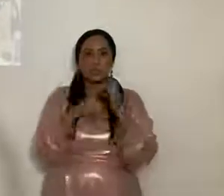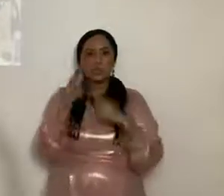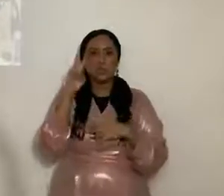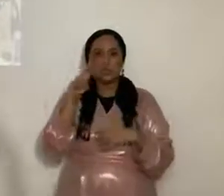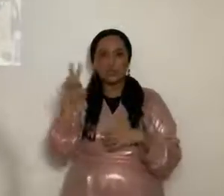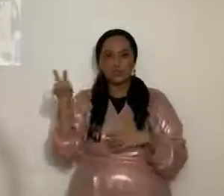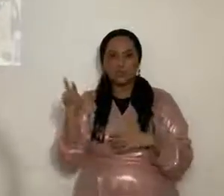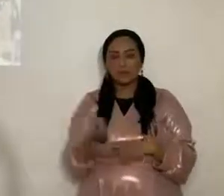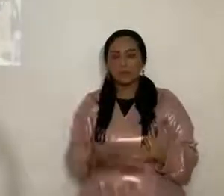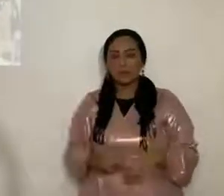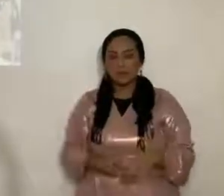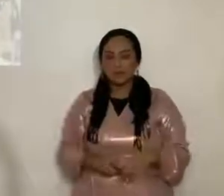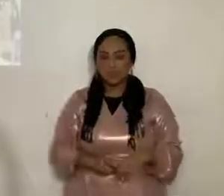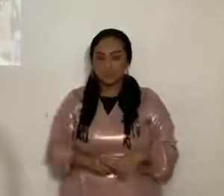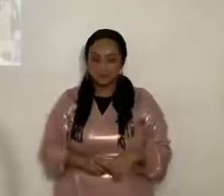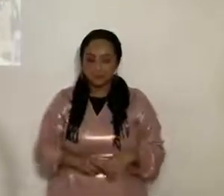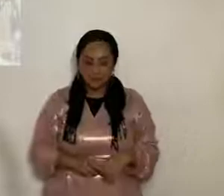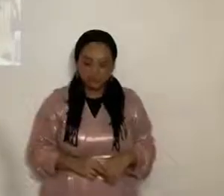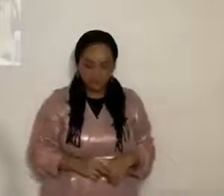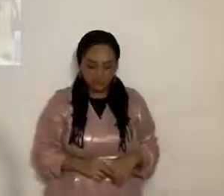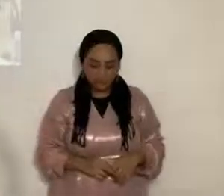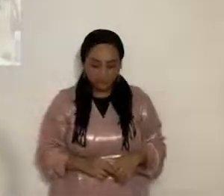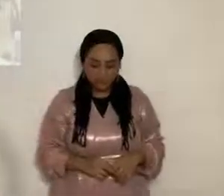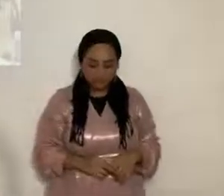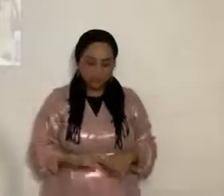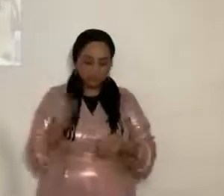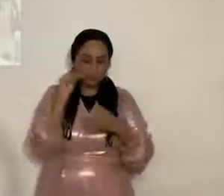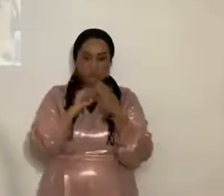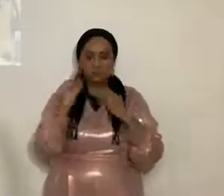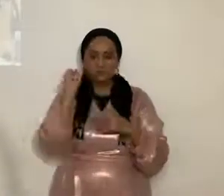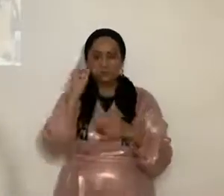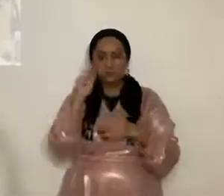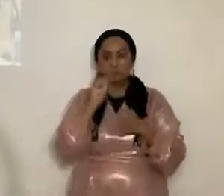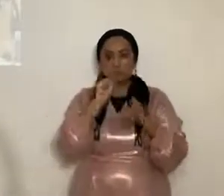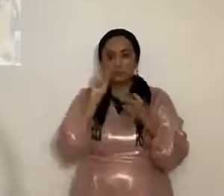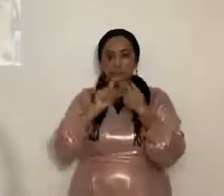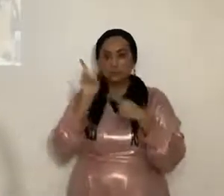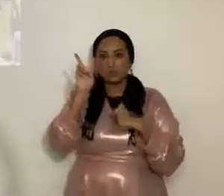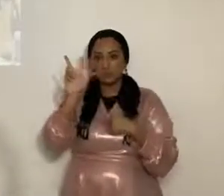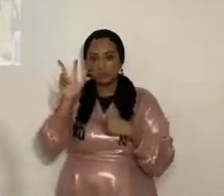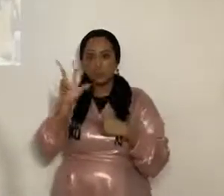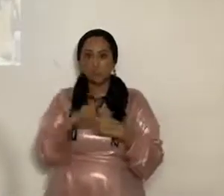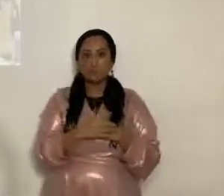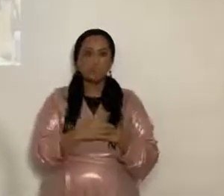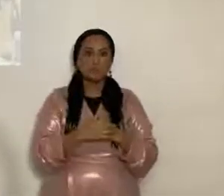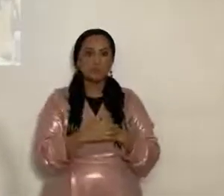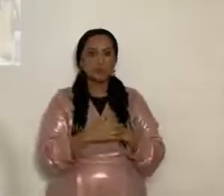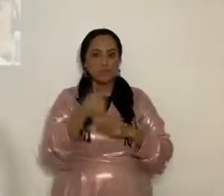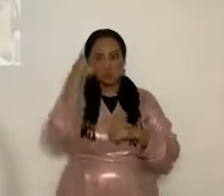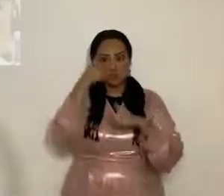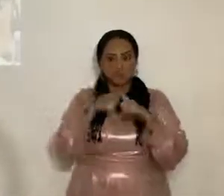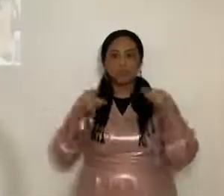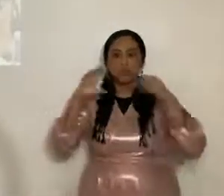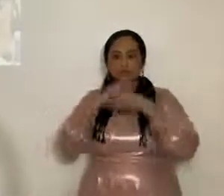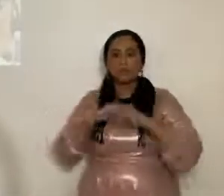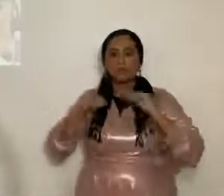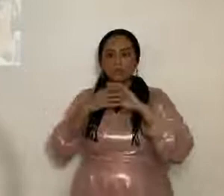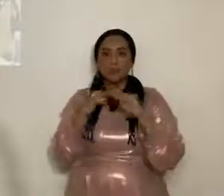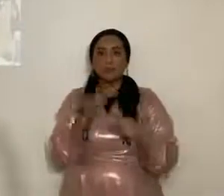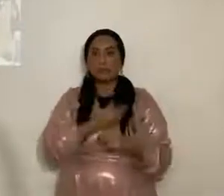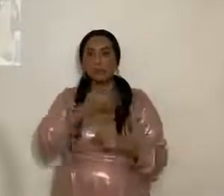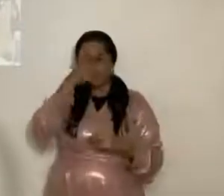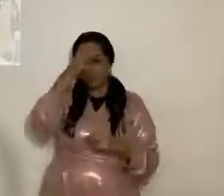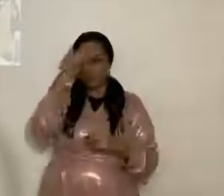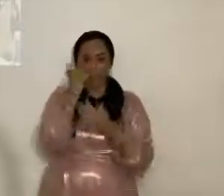adelantito, Génesis 22, versos del 1 al 3. ¿Recuerdan la historia de nuestro padre